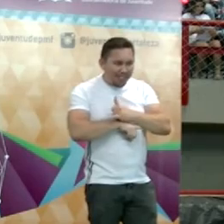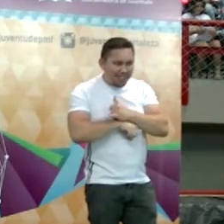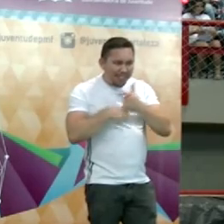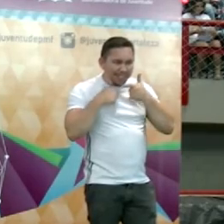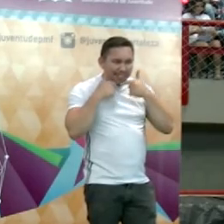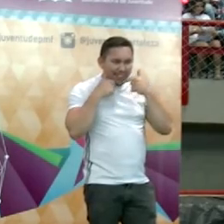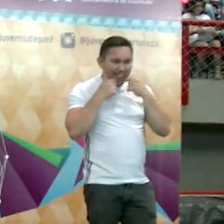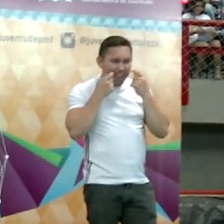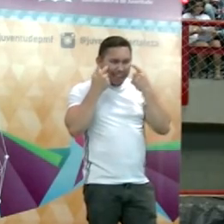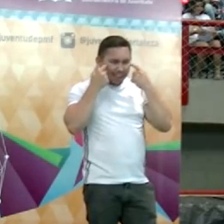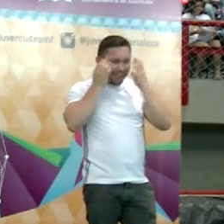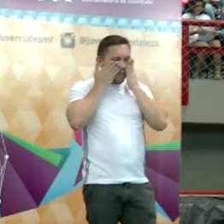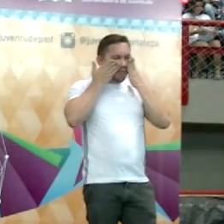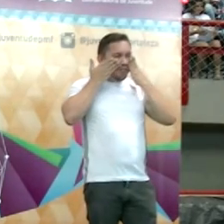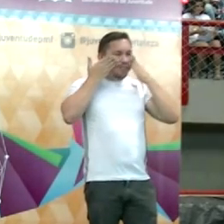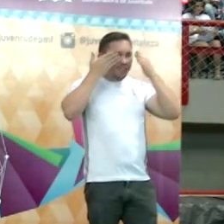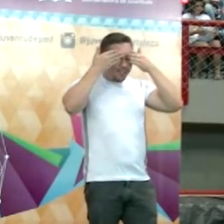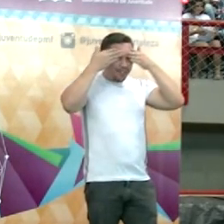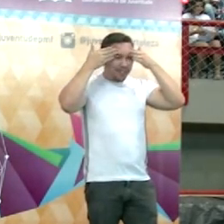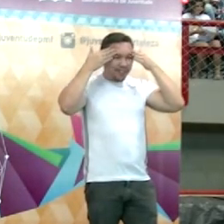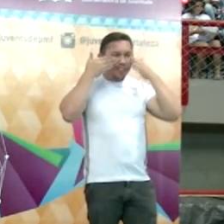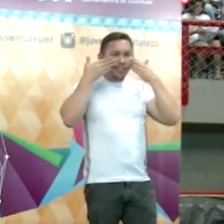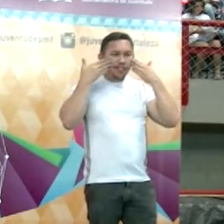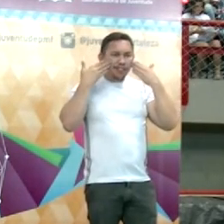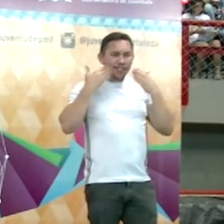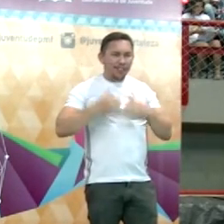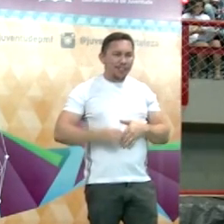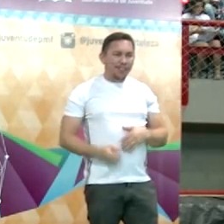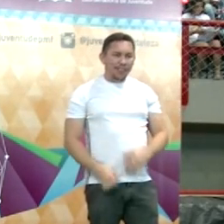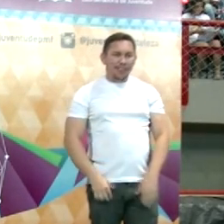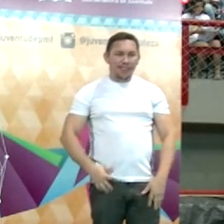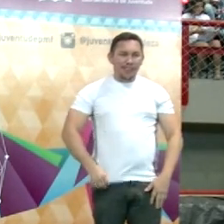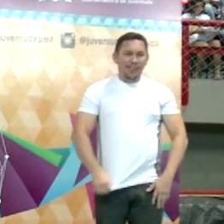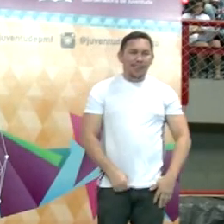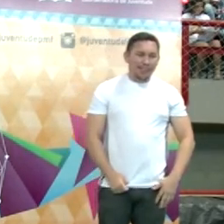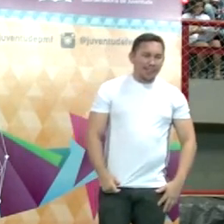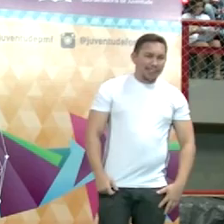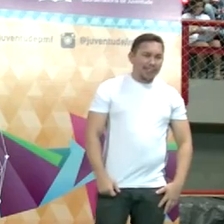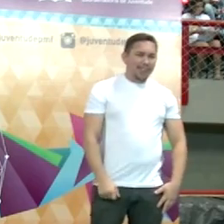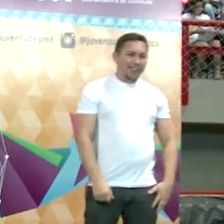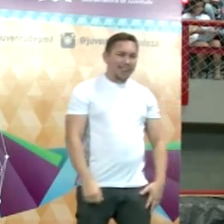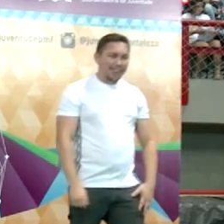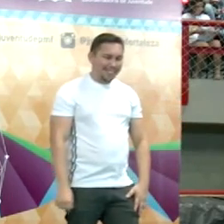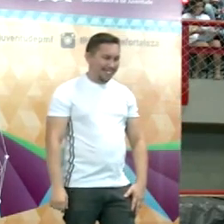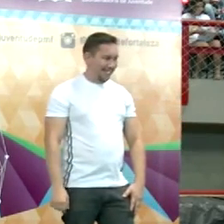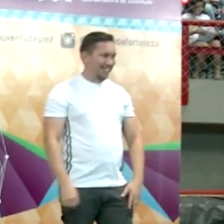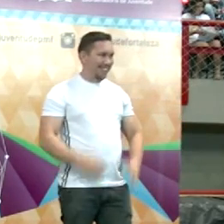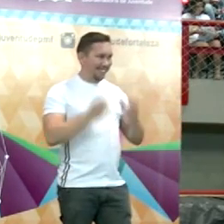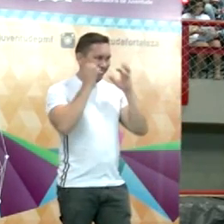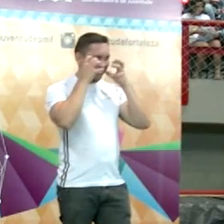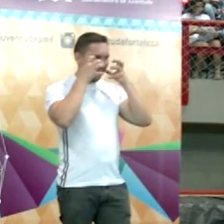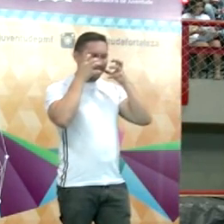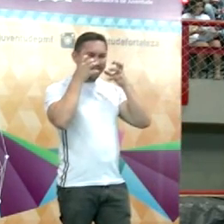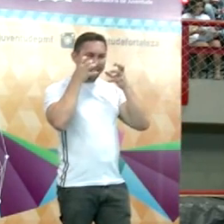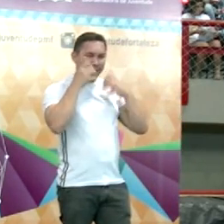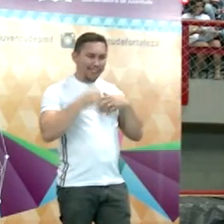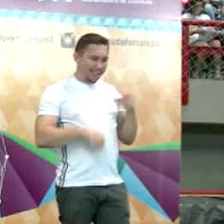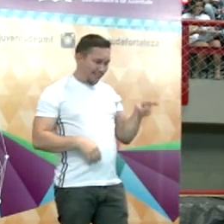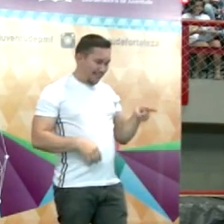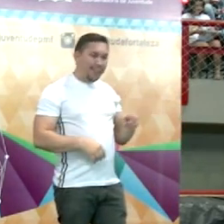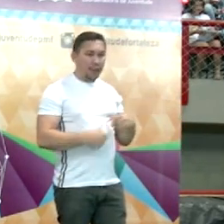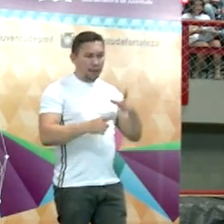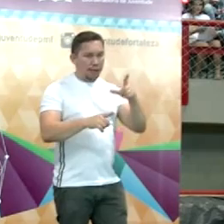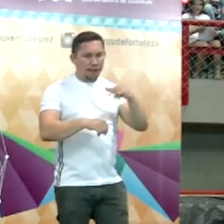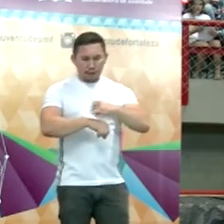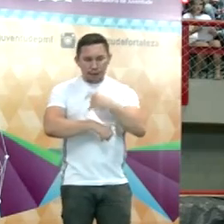têm menos rugas. Os que encolhem mais, às vezes, parecem um maracujá. Não estou defendendo os gordos, porque eu sou